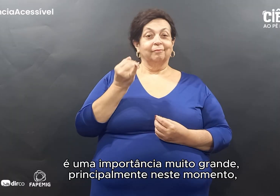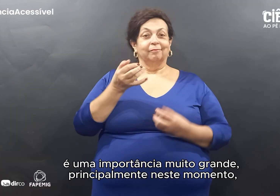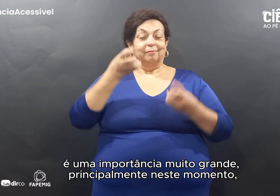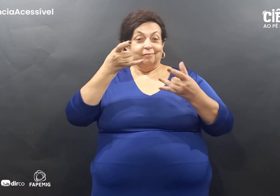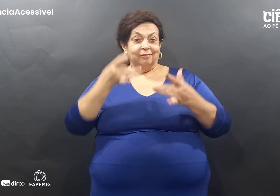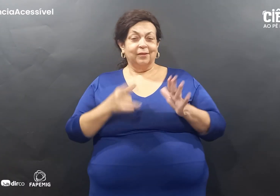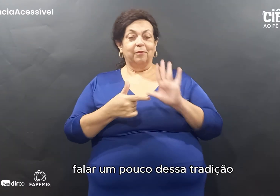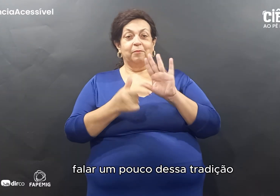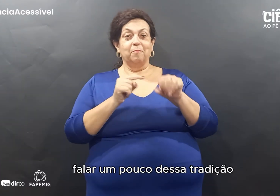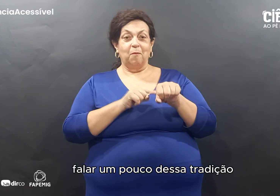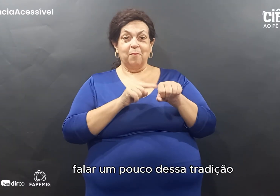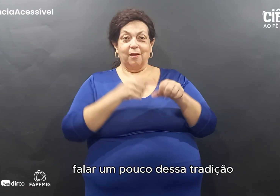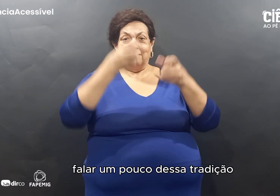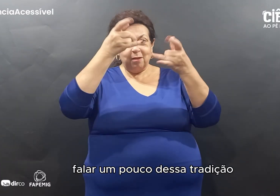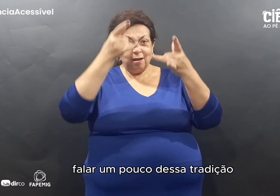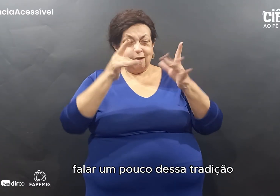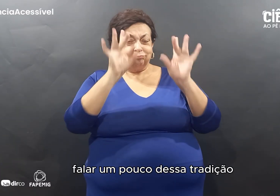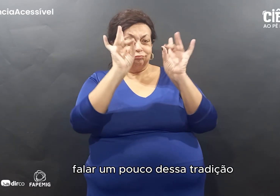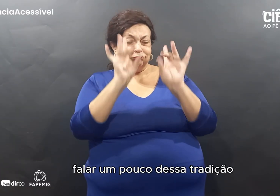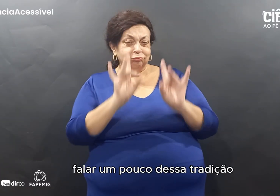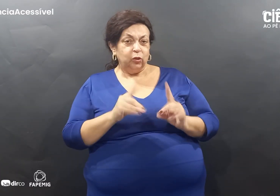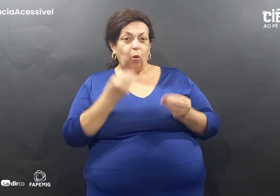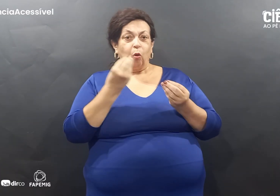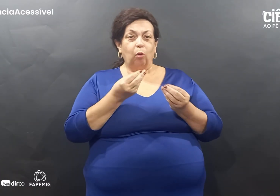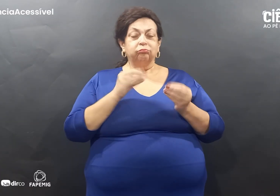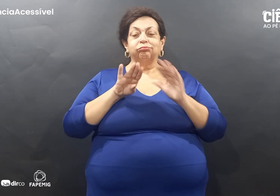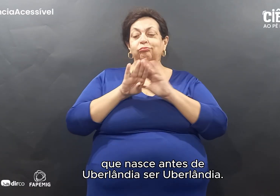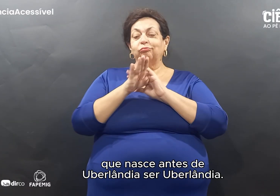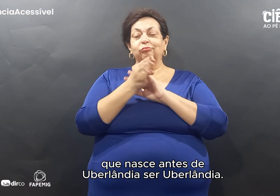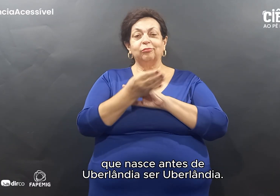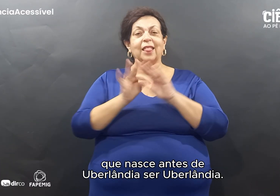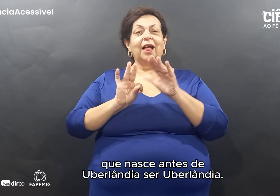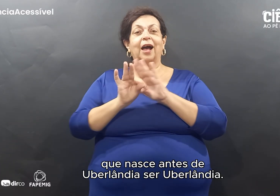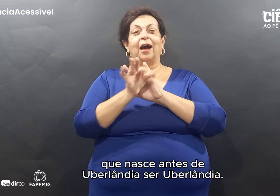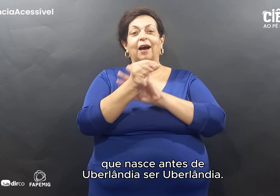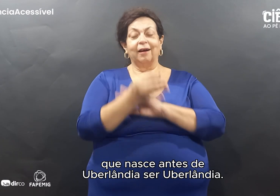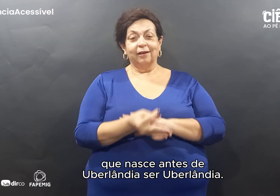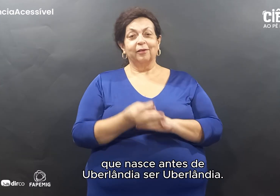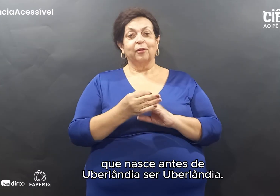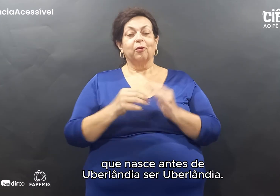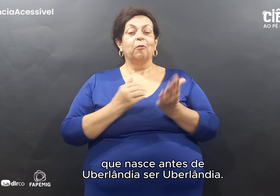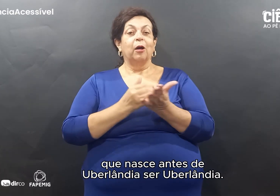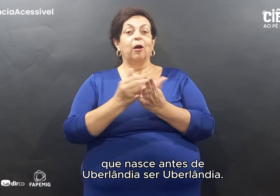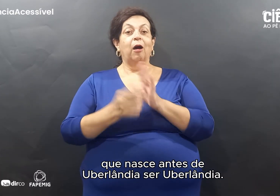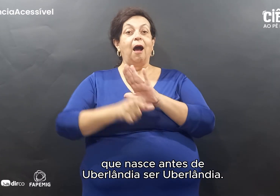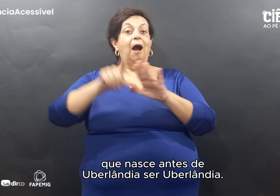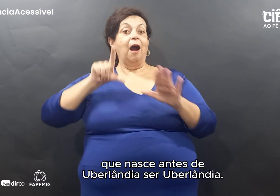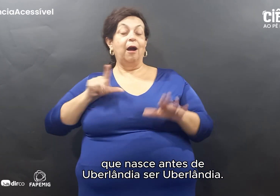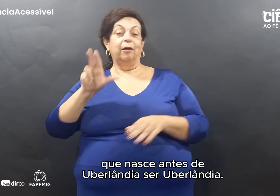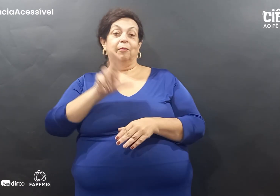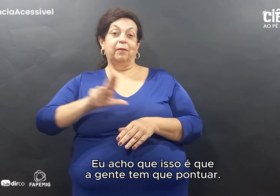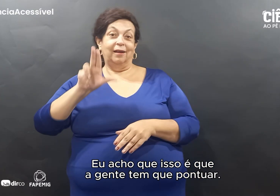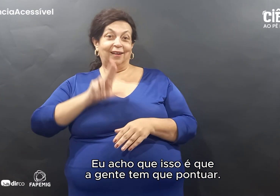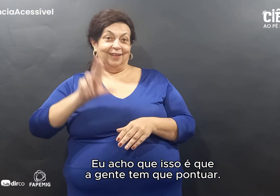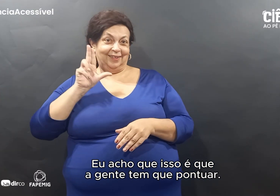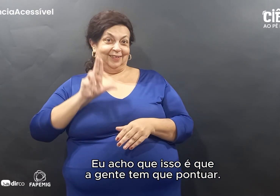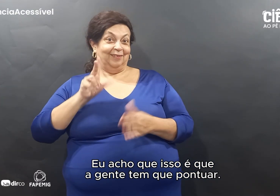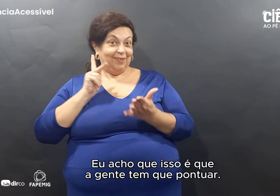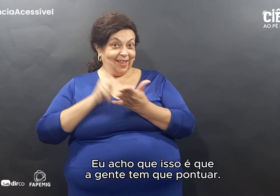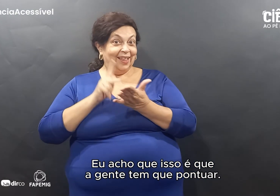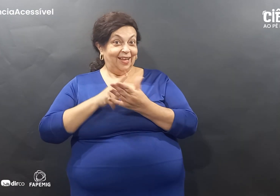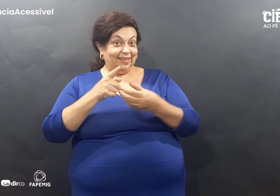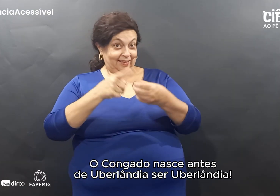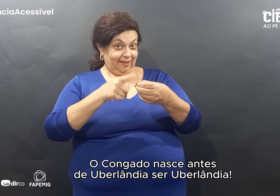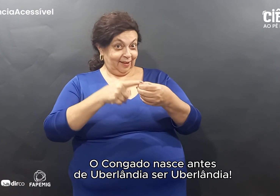nesse momento, falar um pouco dessa tradição que nasce antes de Uberlândia ser Uberlândia. Eu acho que isso é que a gente